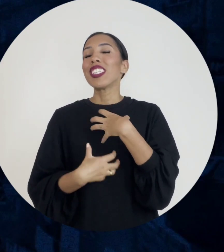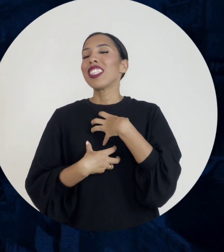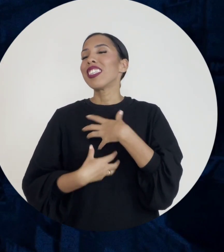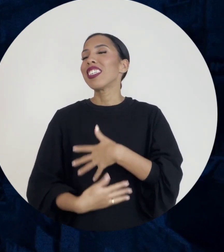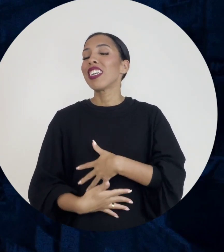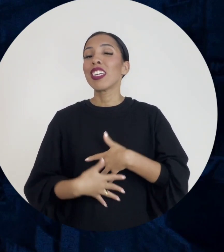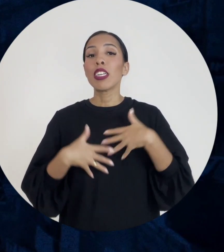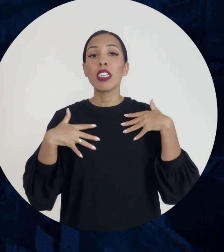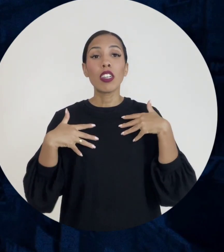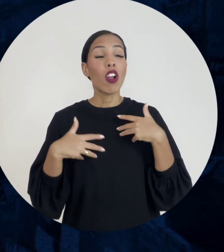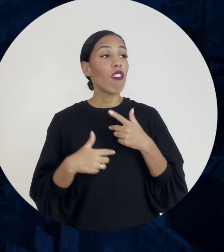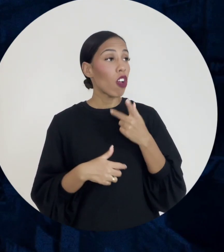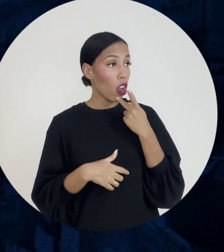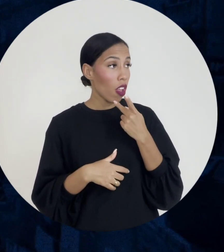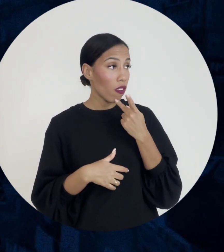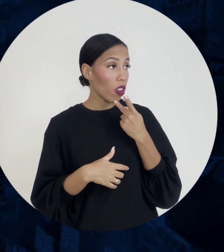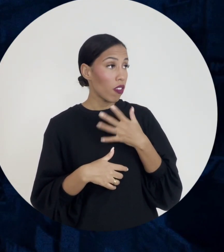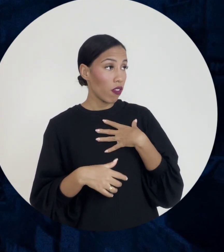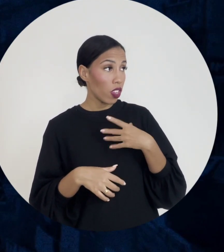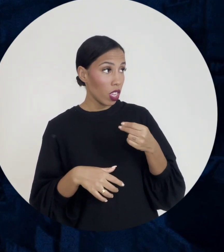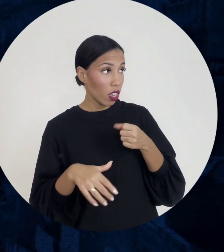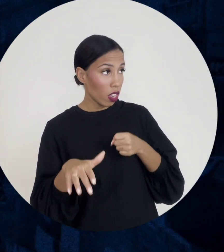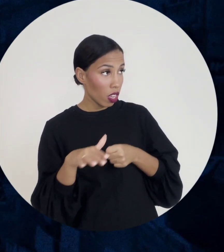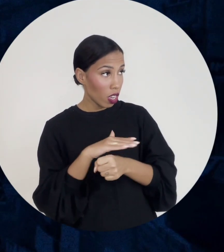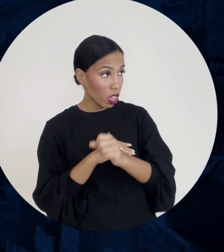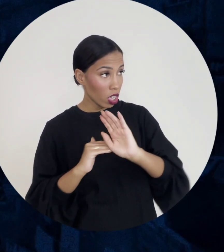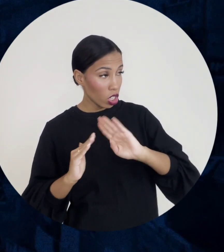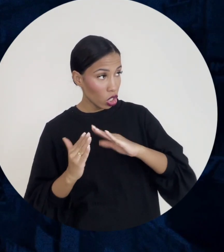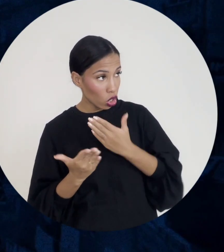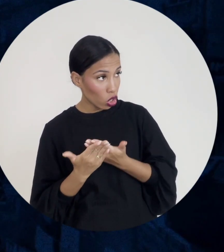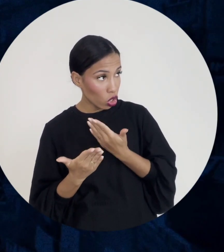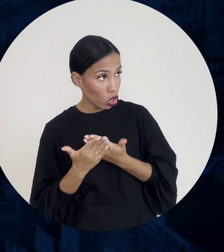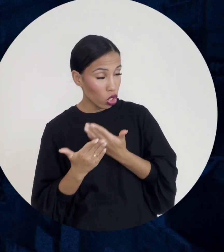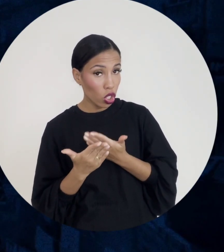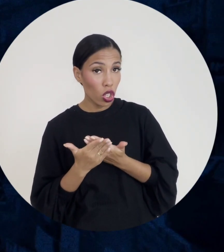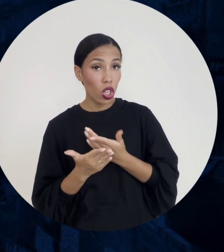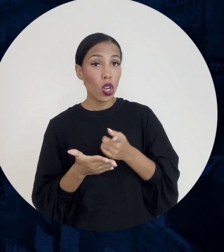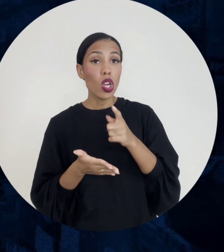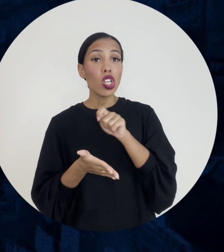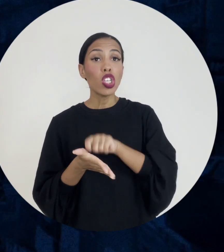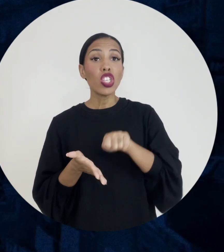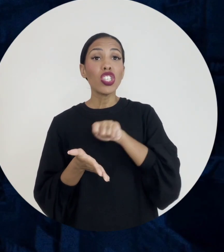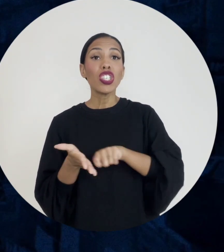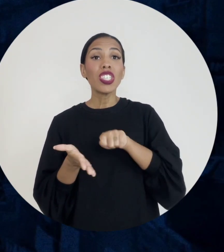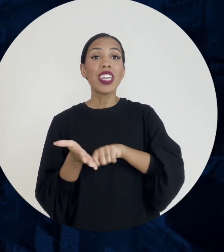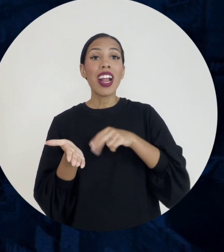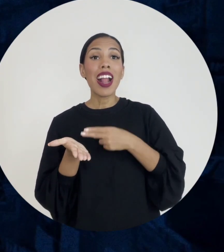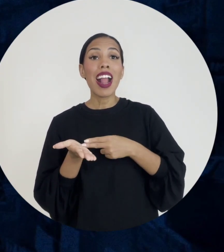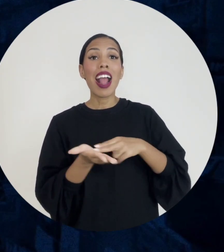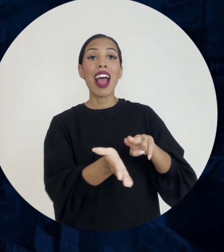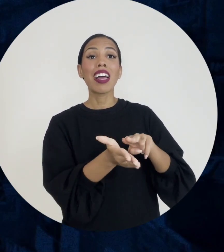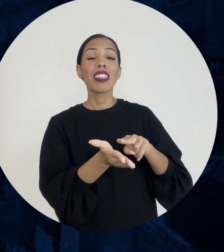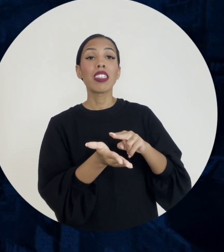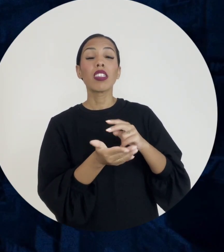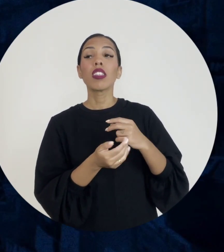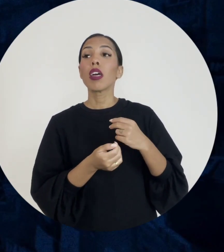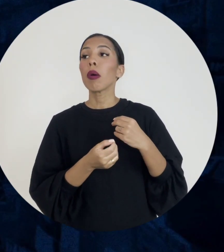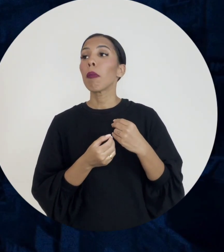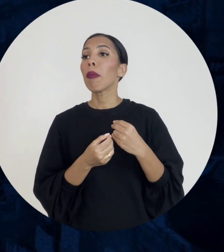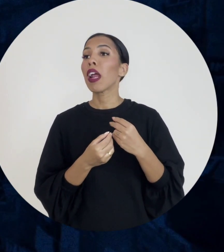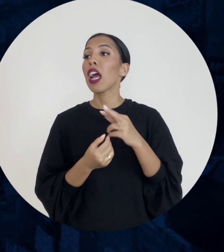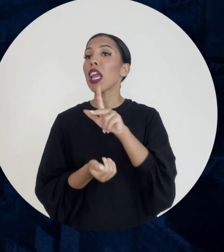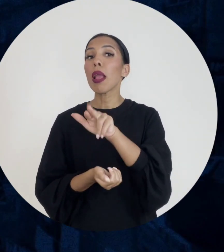para você escrever as cartas para mim para mandar para os seus irmãos. Porque ela pedia para os outros escrever. Eu lembro muito a Central do